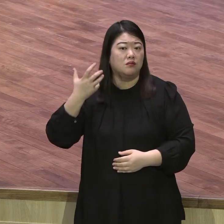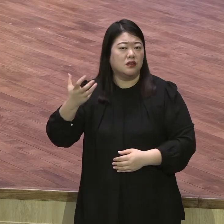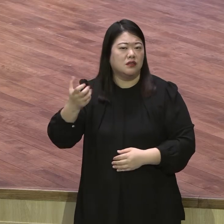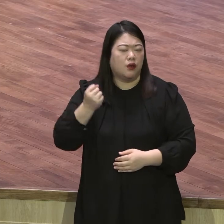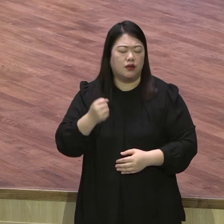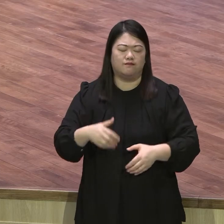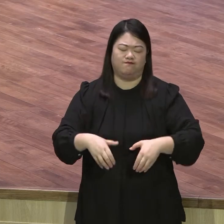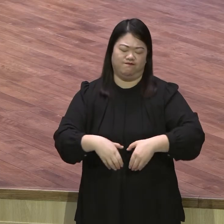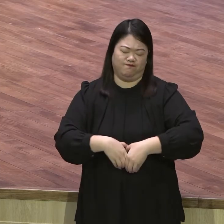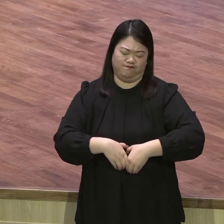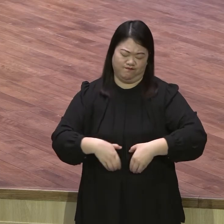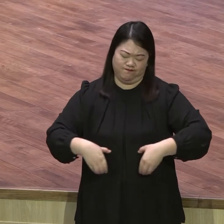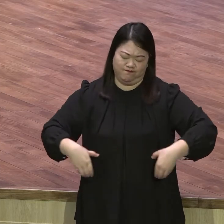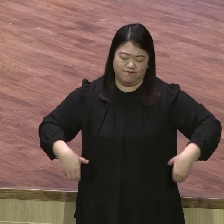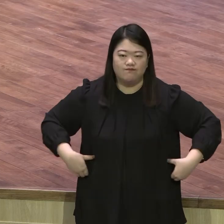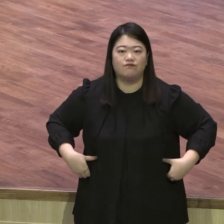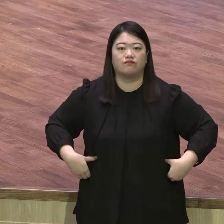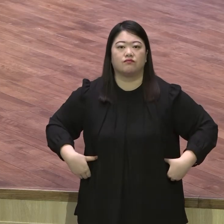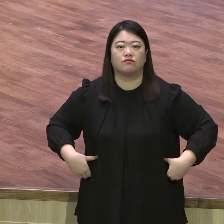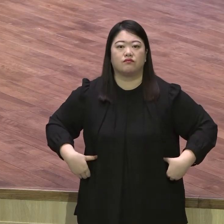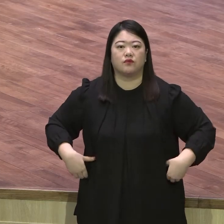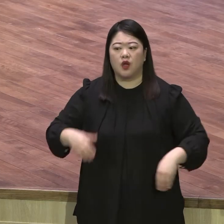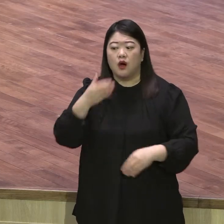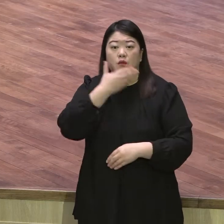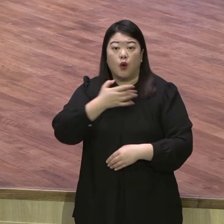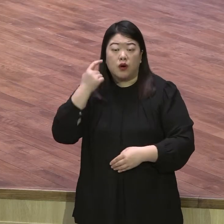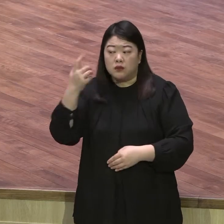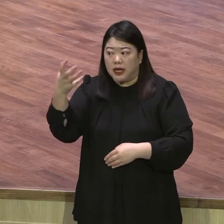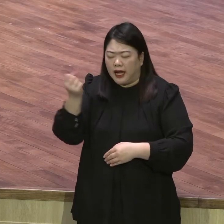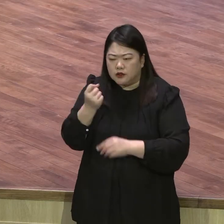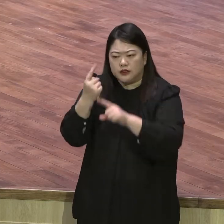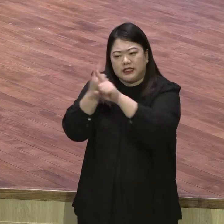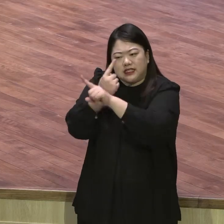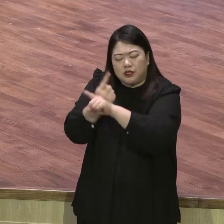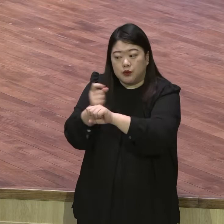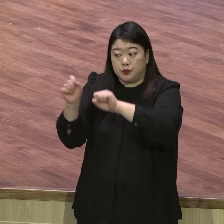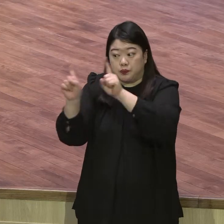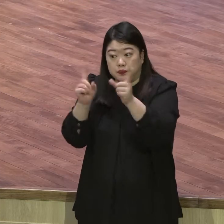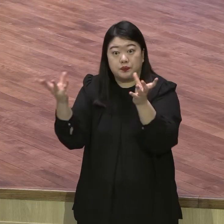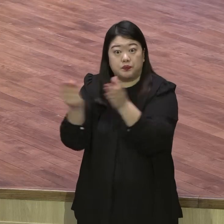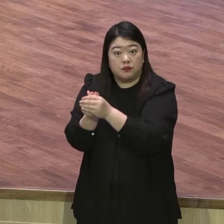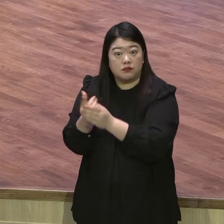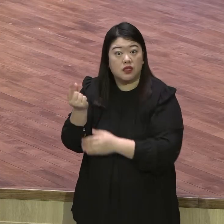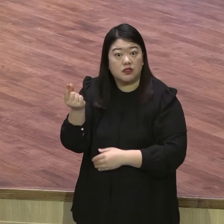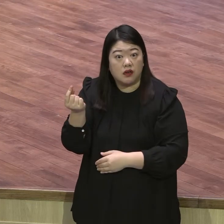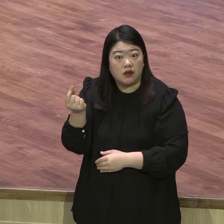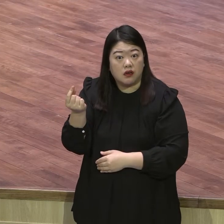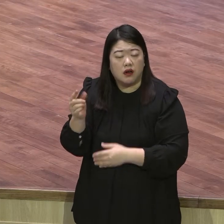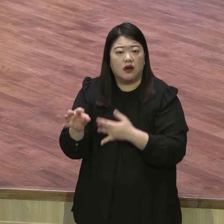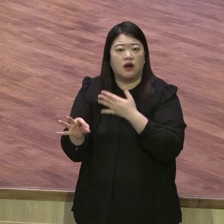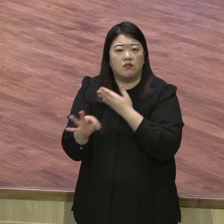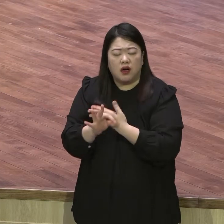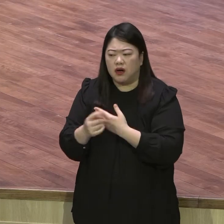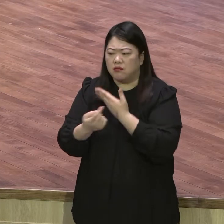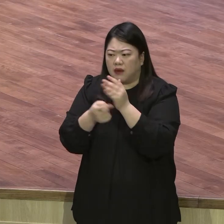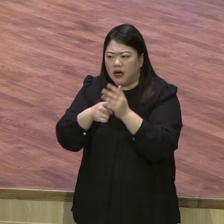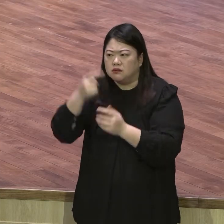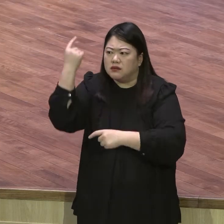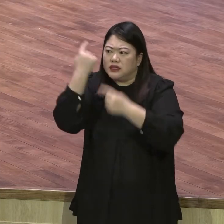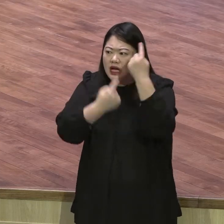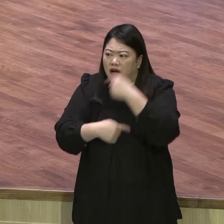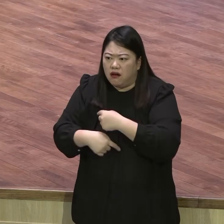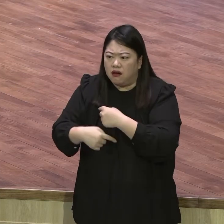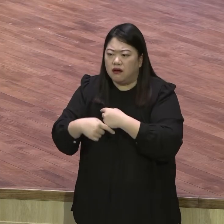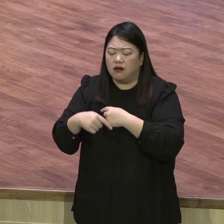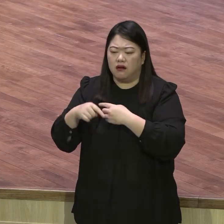다 수용하세요. 복음은 회복입니다. 치유의 메시지입니다. 영혼이 치유되면 상한 감정이나 병든